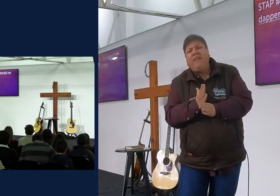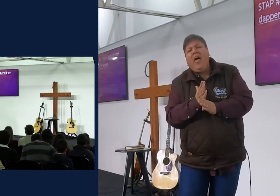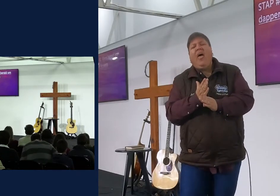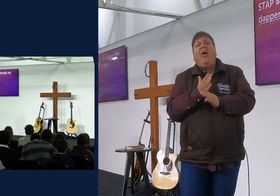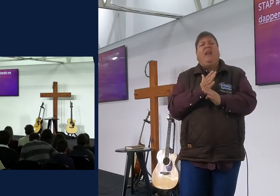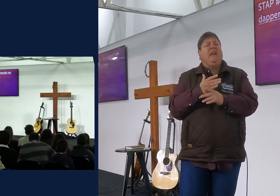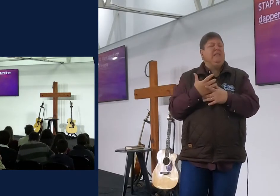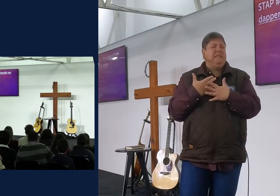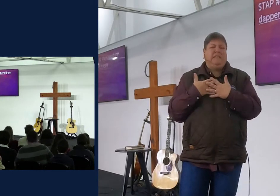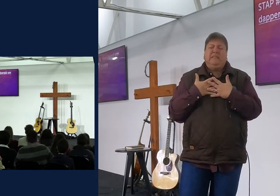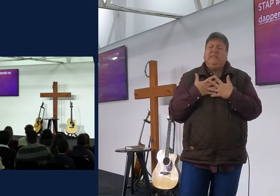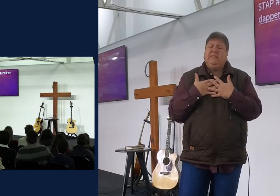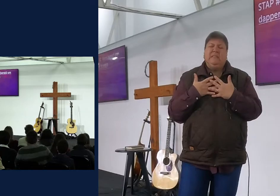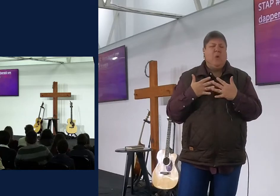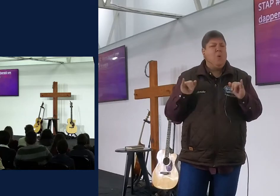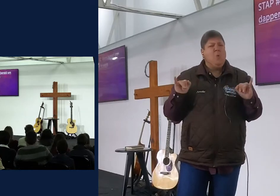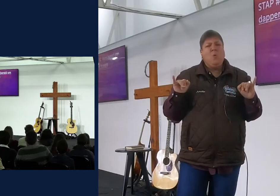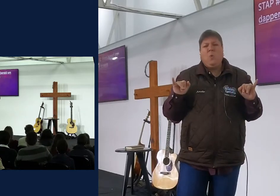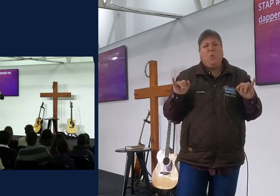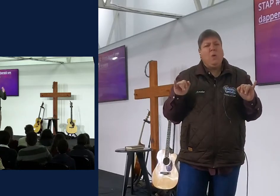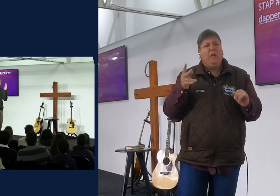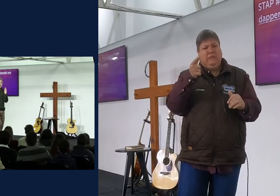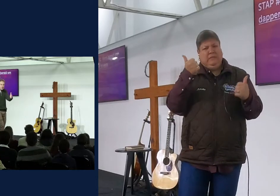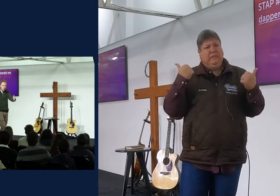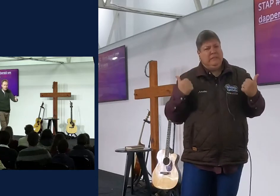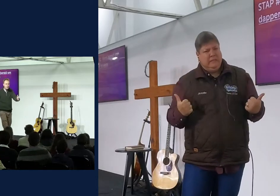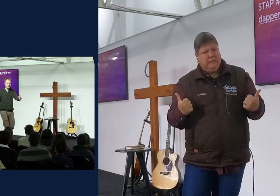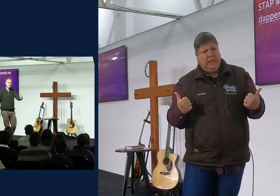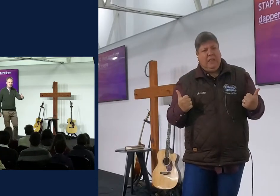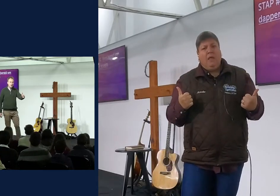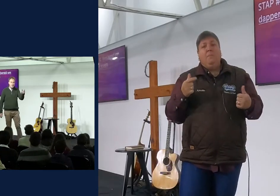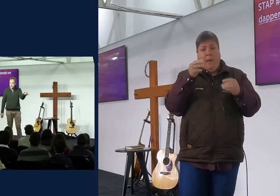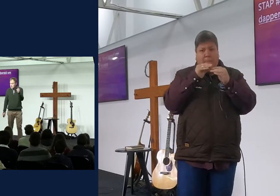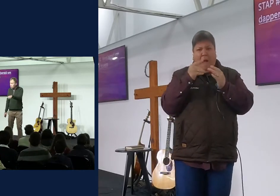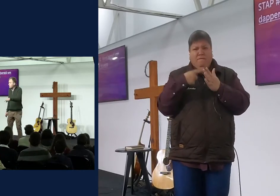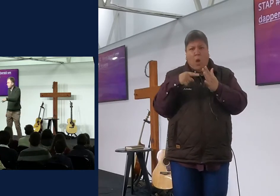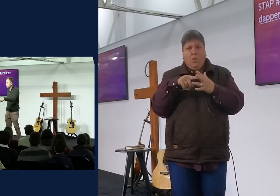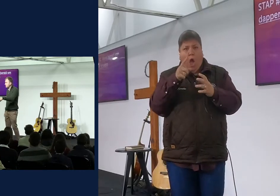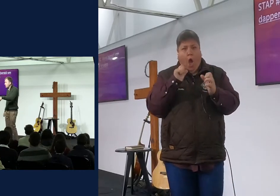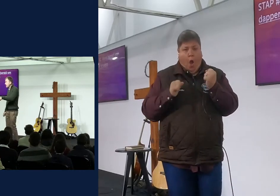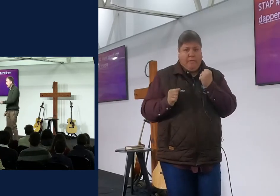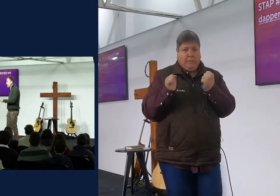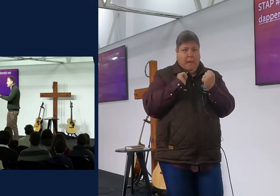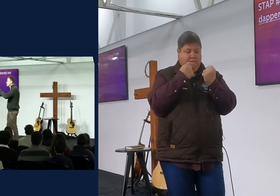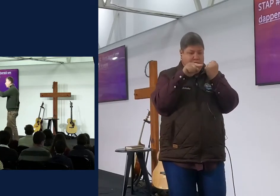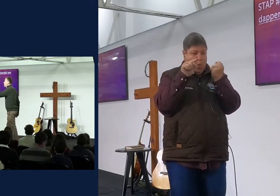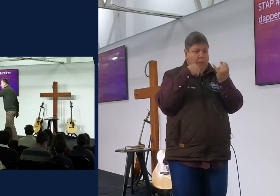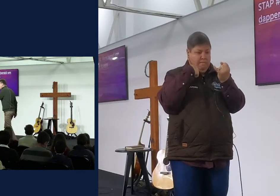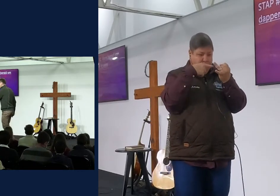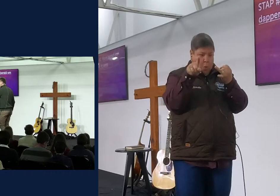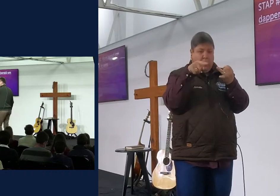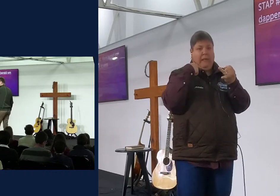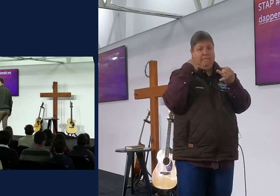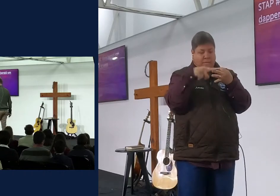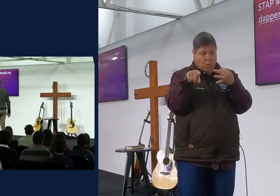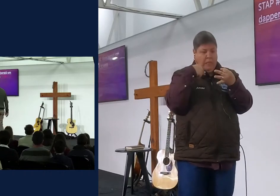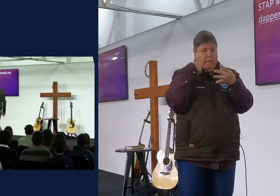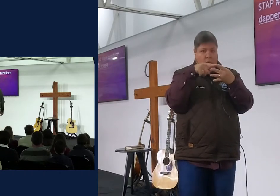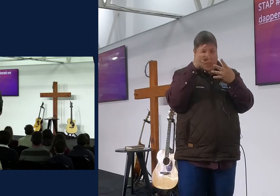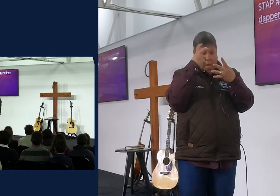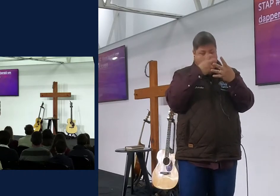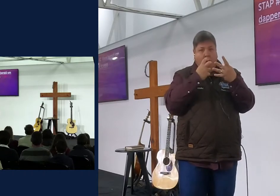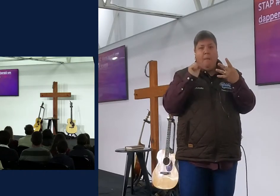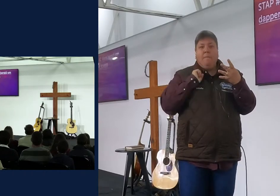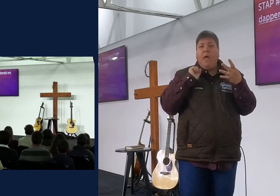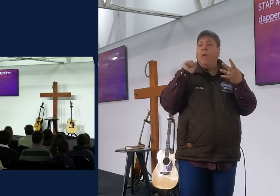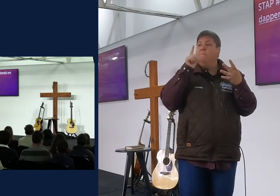het kon een paar goed gekost het in jou leven en dalk sit jy hier en jy is bezig om die fout te maak jy is bezig om die fout te maak en jy is op pad om my verhouding te verloor jy